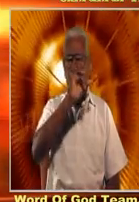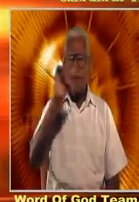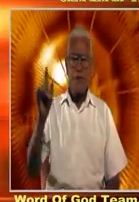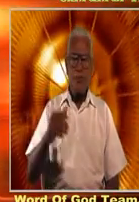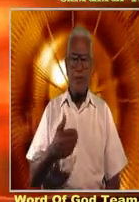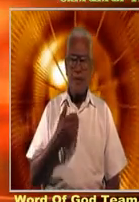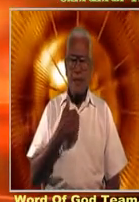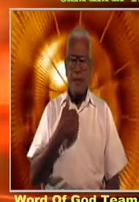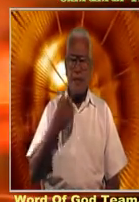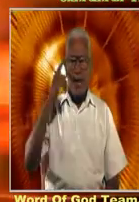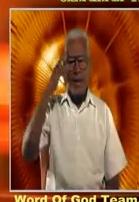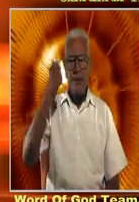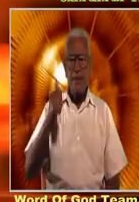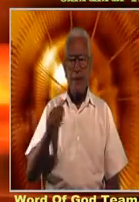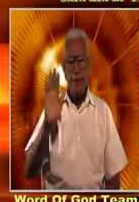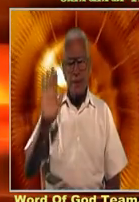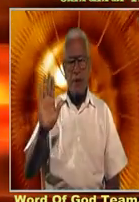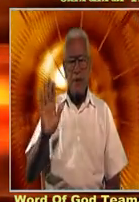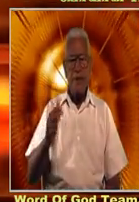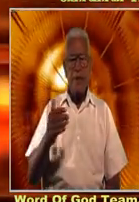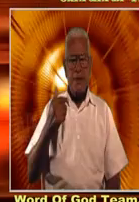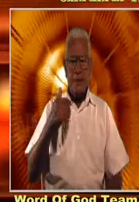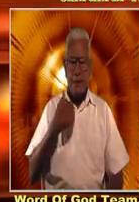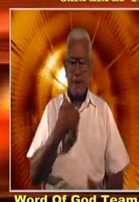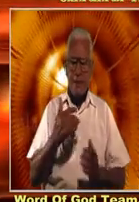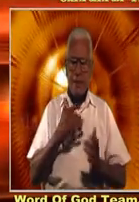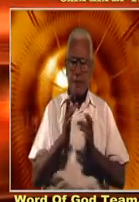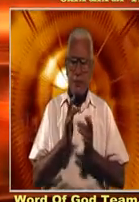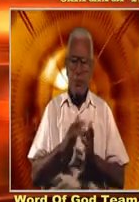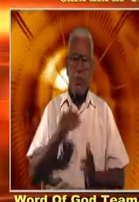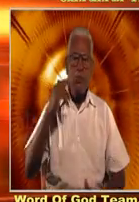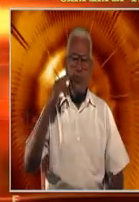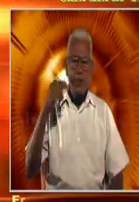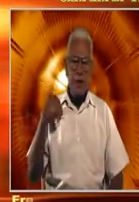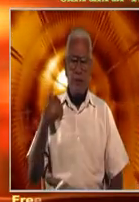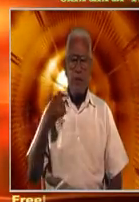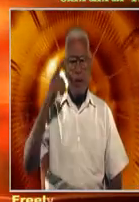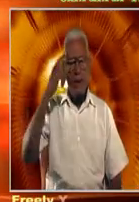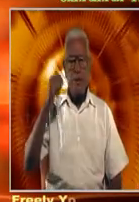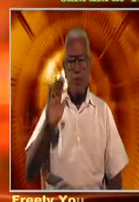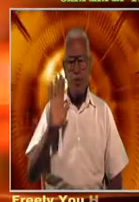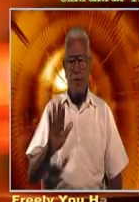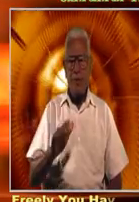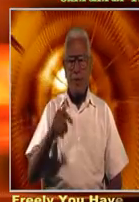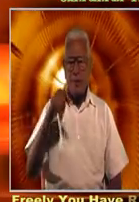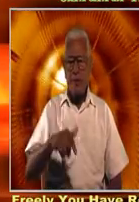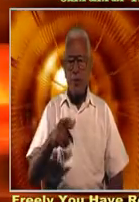வச்சனம் enrichment என்னை அறிந்திருகளானால் என் பிதாவையும் அறிந்திரு பேர்கள்